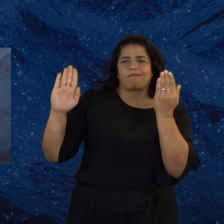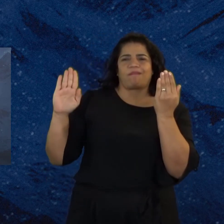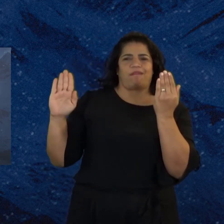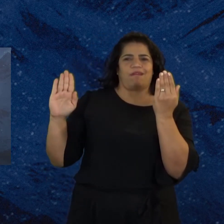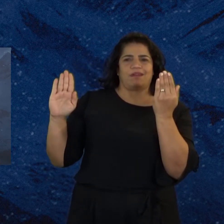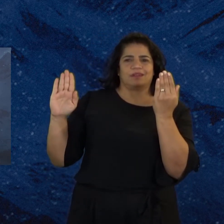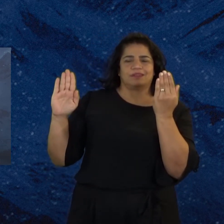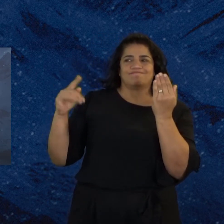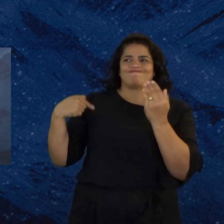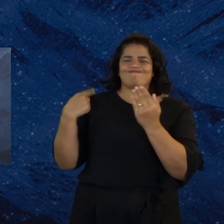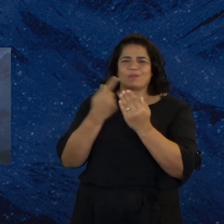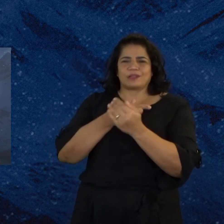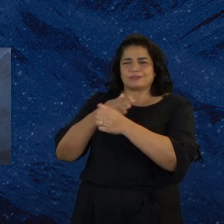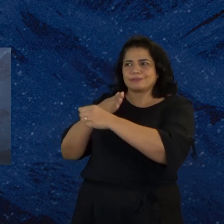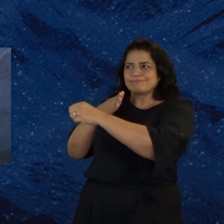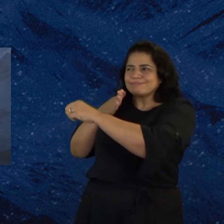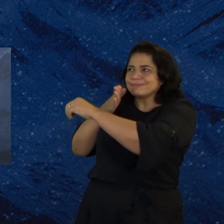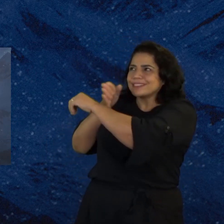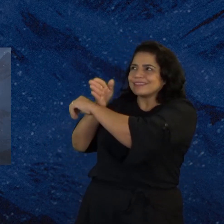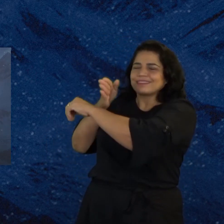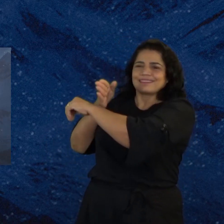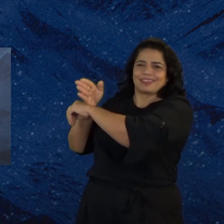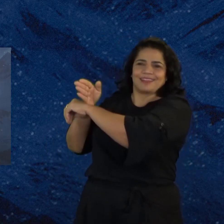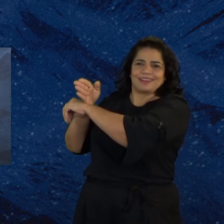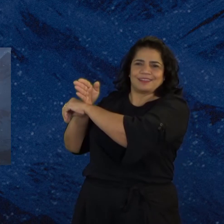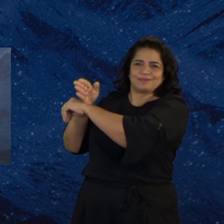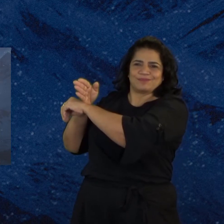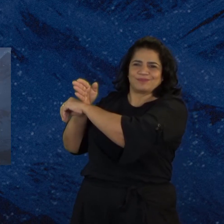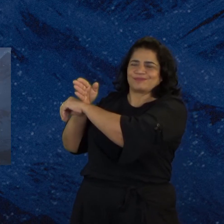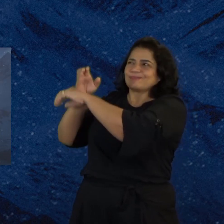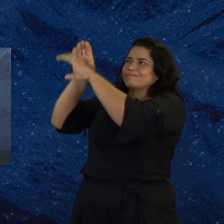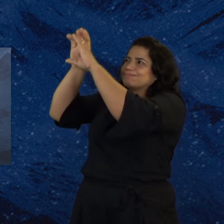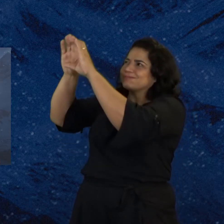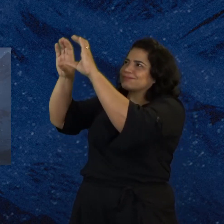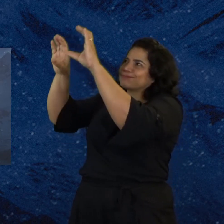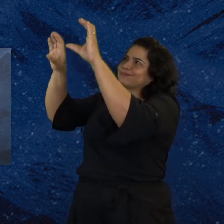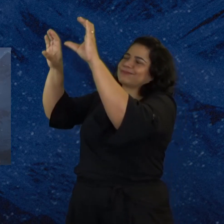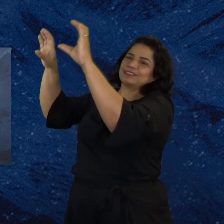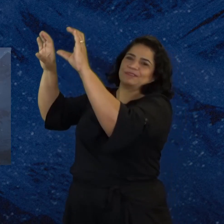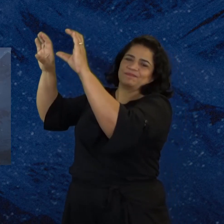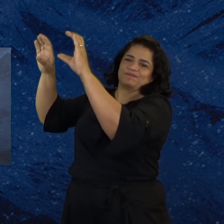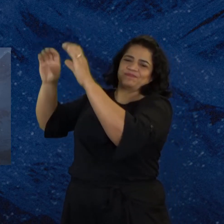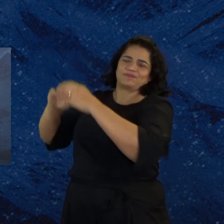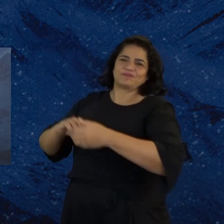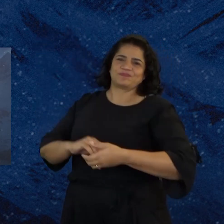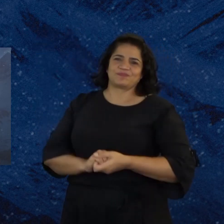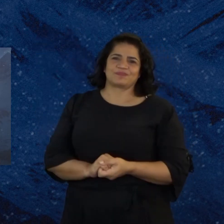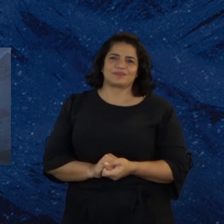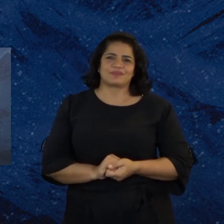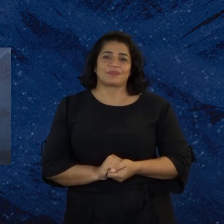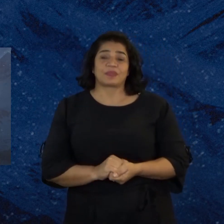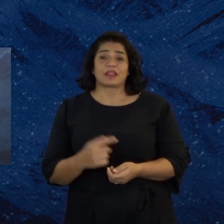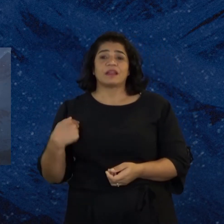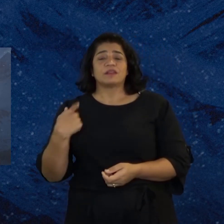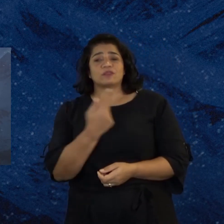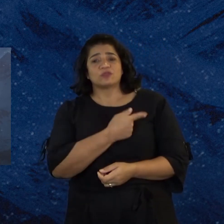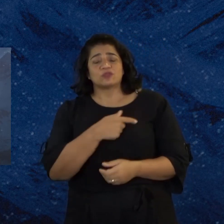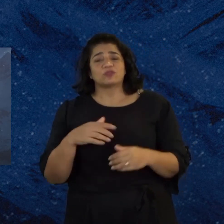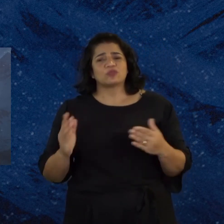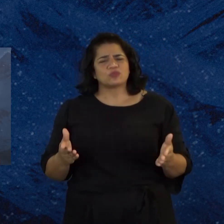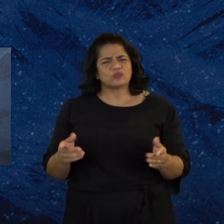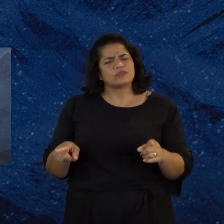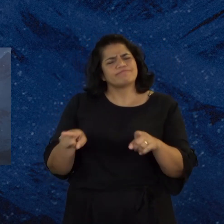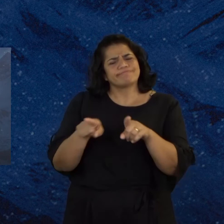em Deus, depositar total confiança nele, avançar, ver Deus como seu suprimento total, nós hoje também